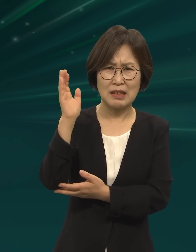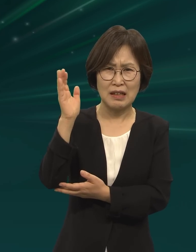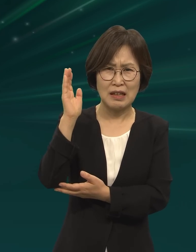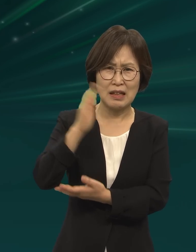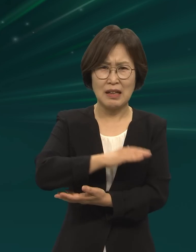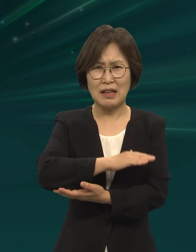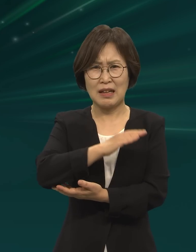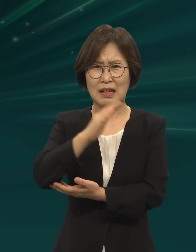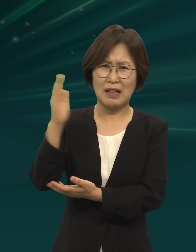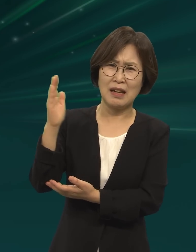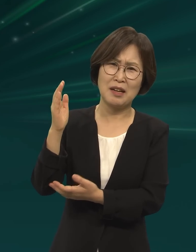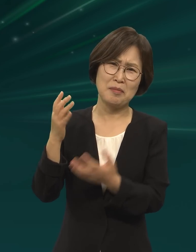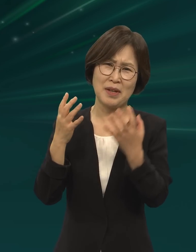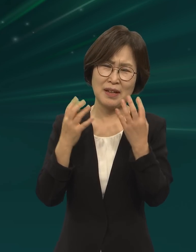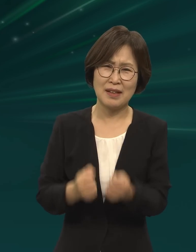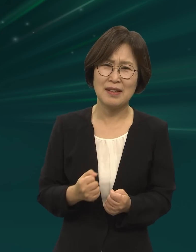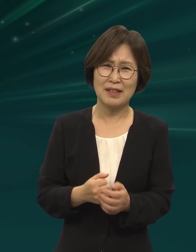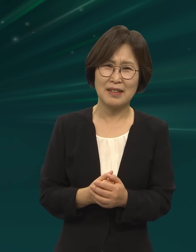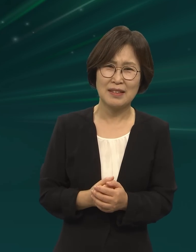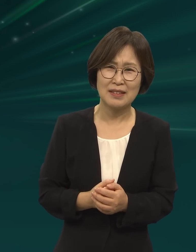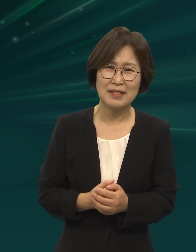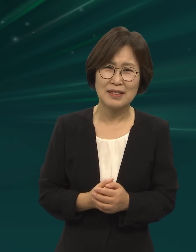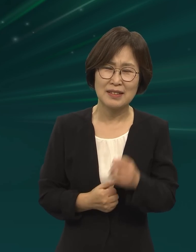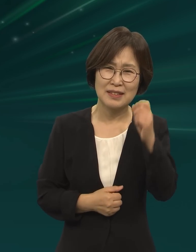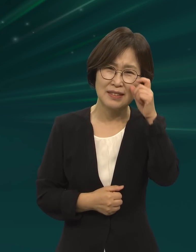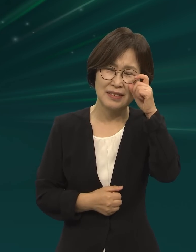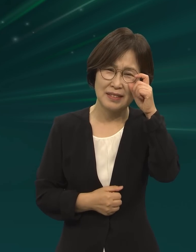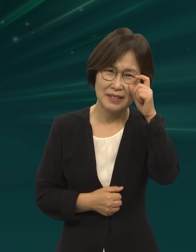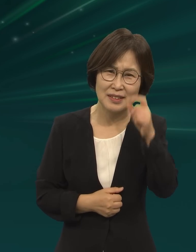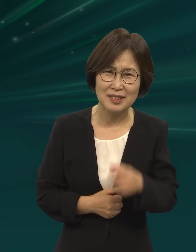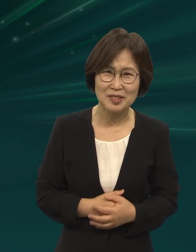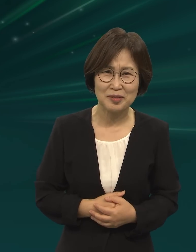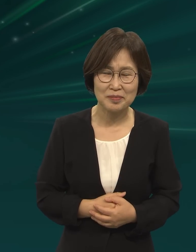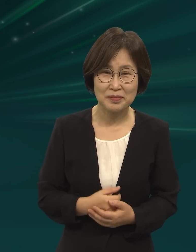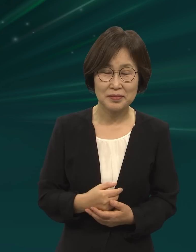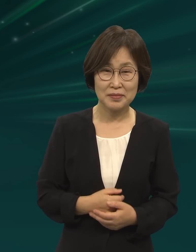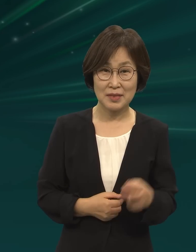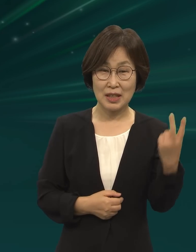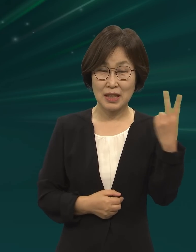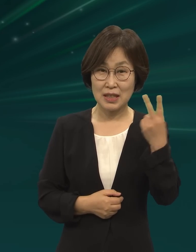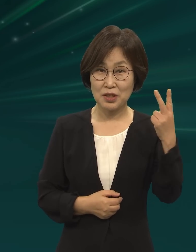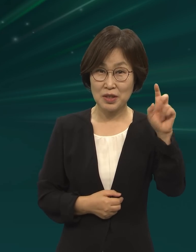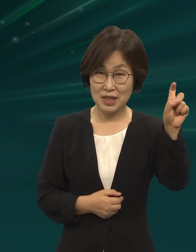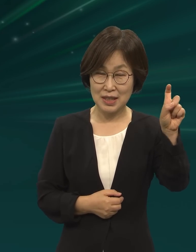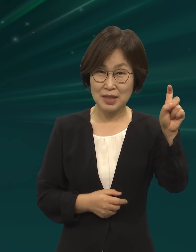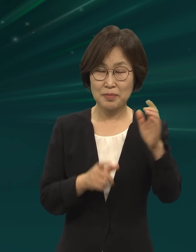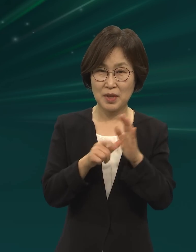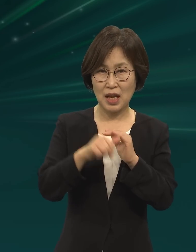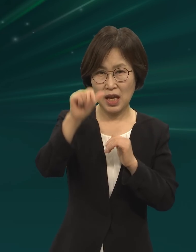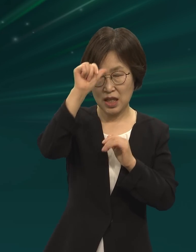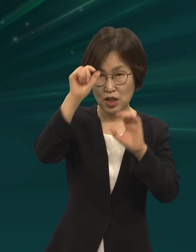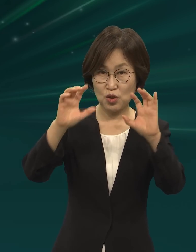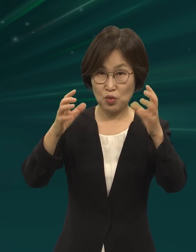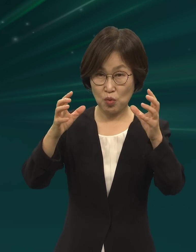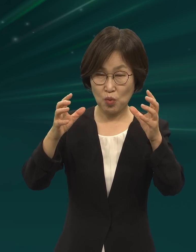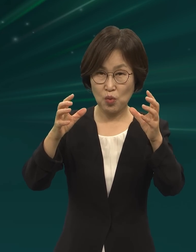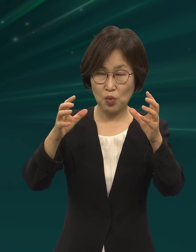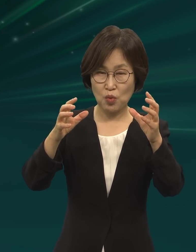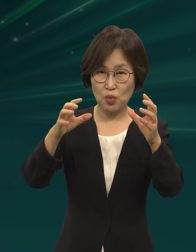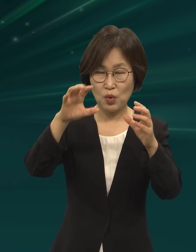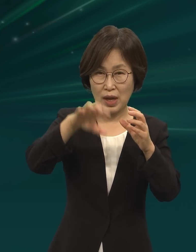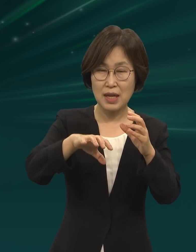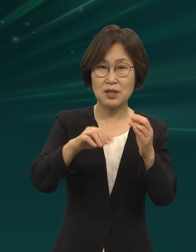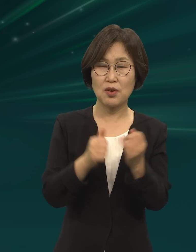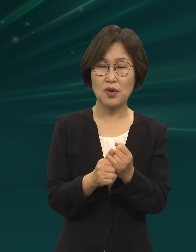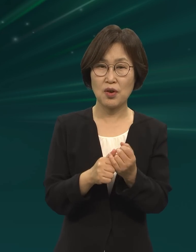인도 말을 못하게 될 수 있습니다. 저는 이제 2010년에 이제 인도 가서 약혼했고 2011년에